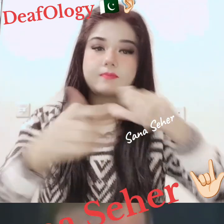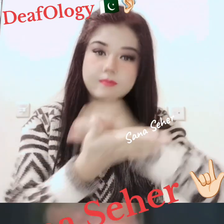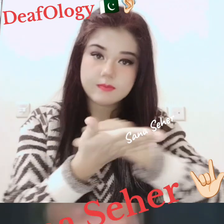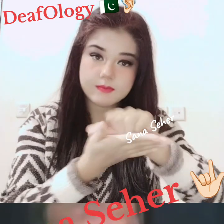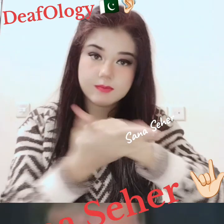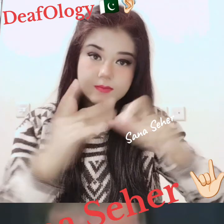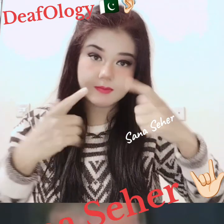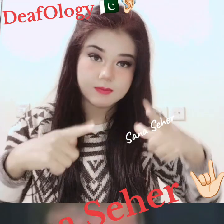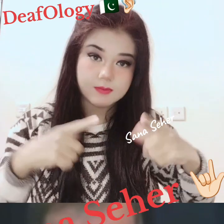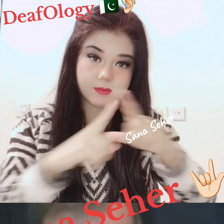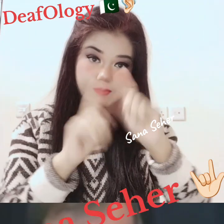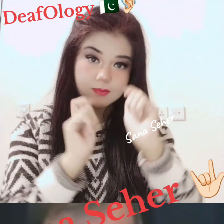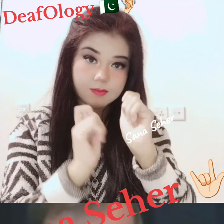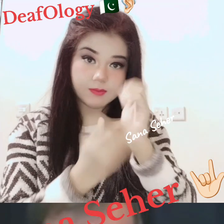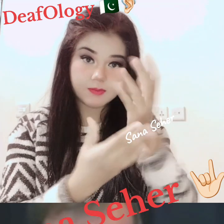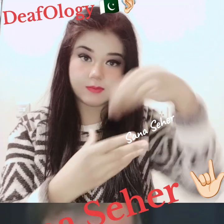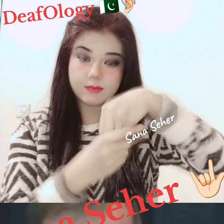نے بھی کام کرنا ہے.